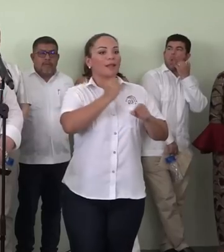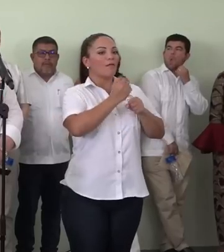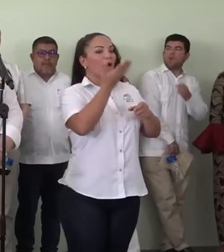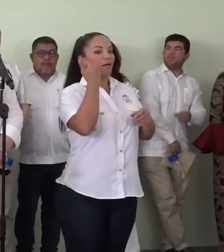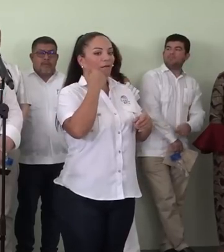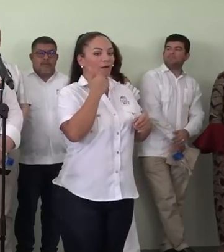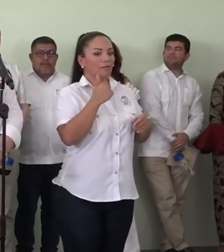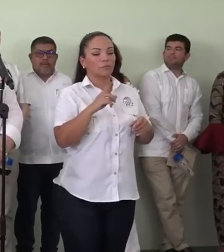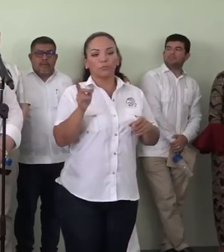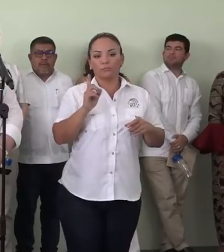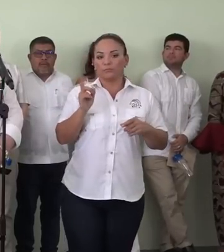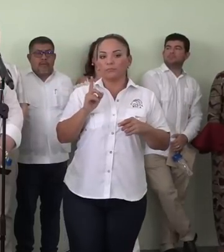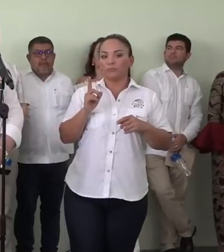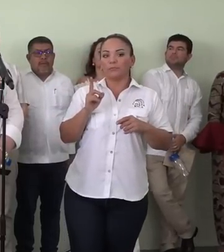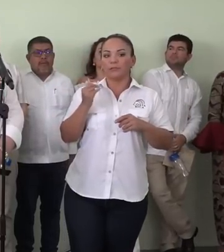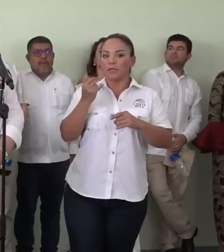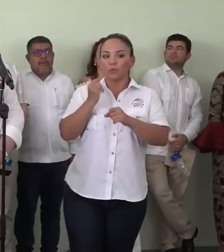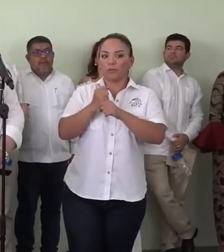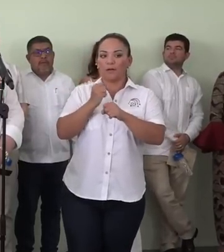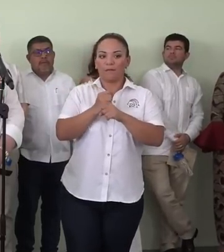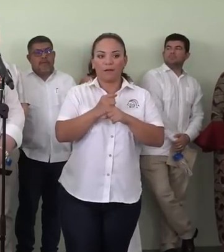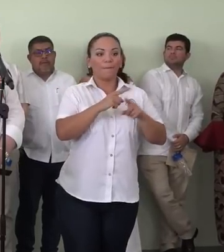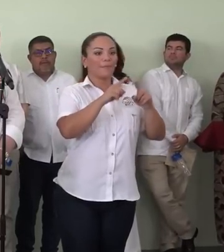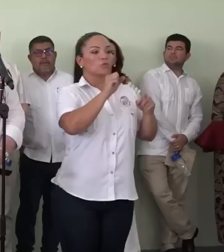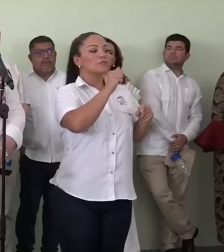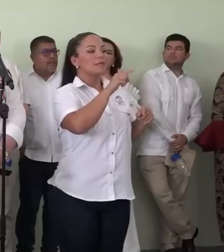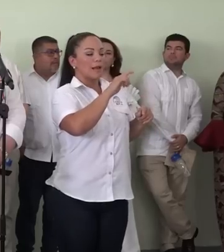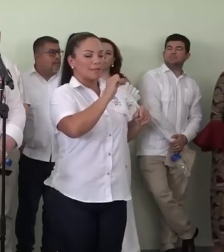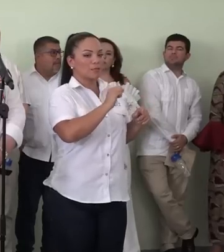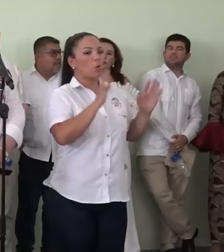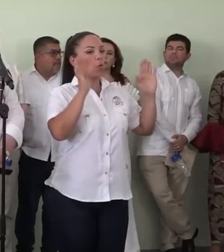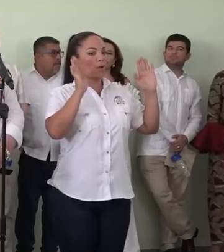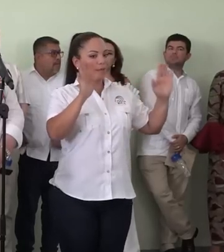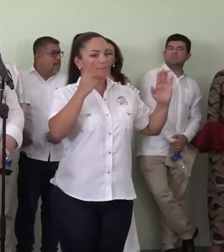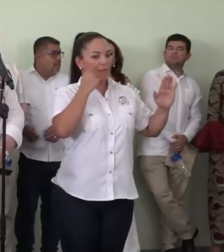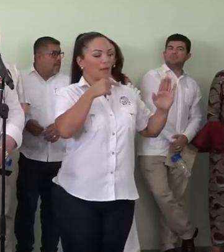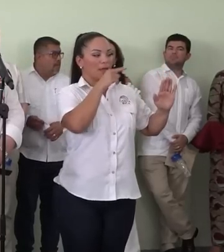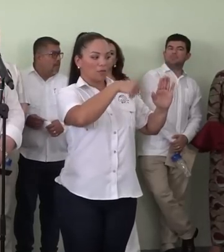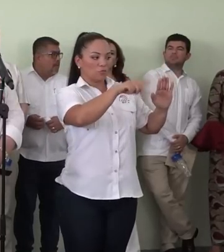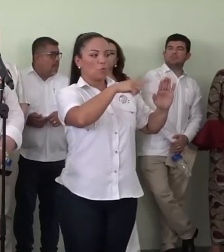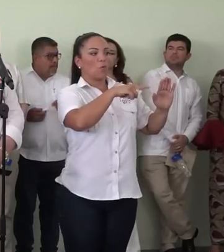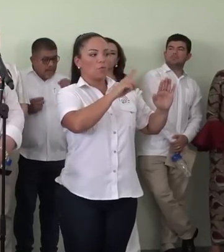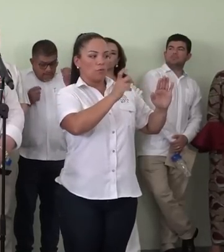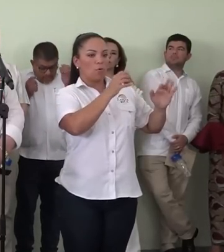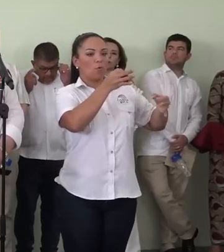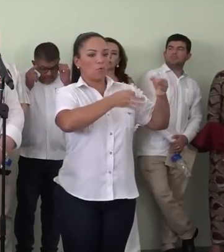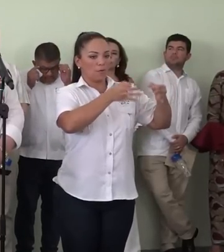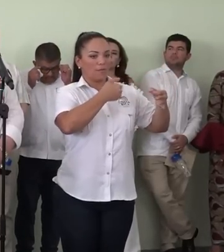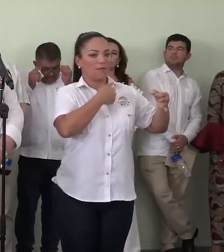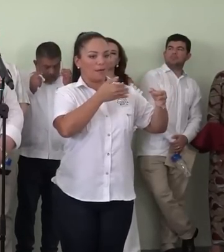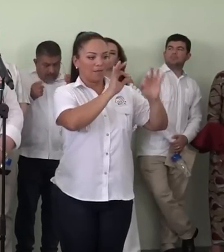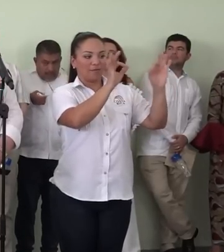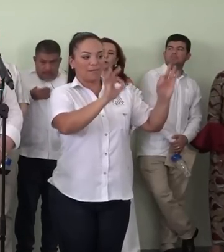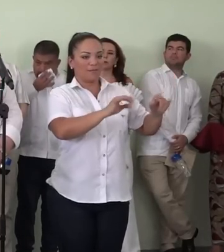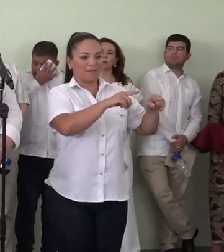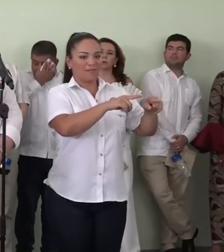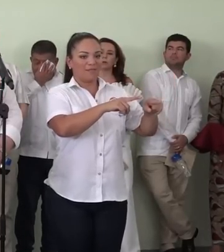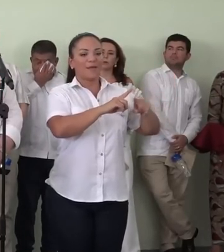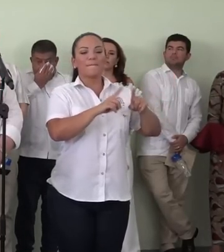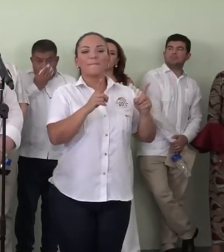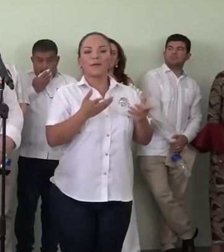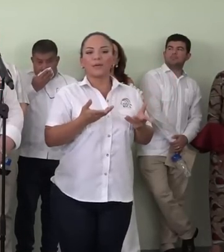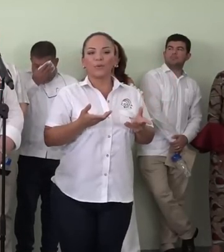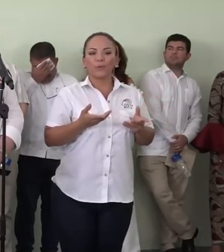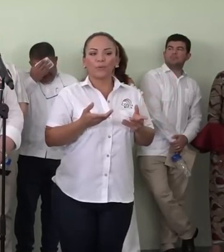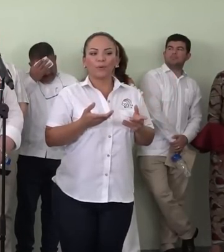sí, correcto. Ya no trabajan. Pero están las sales. Existe una figura jurídica, don Jesús. Deje, pero nada más